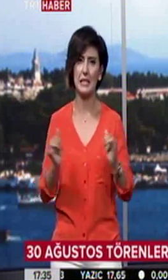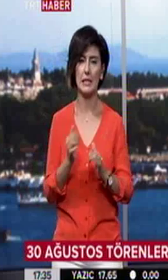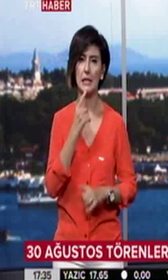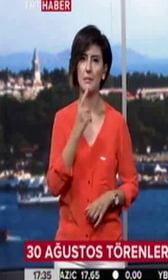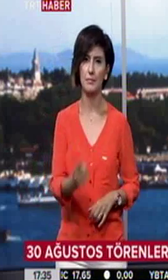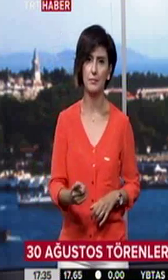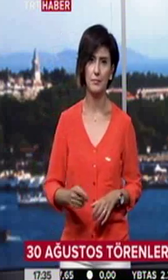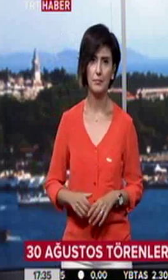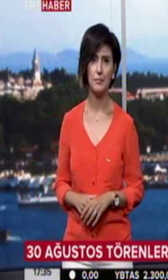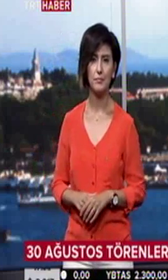verdi.